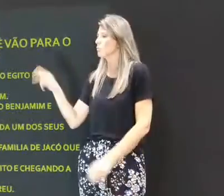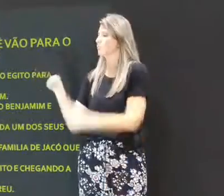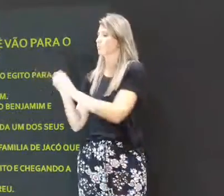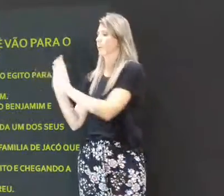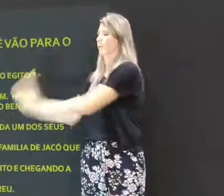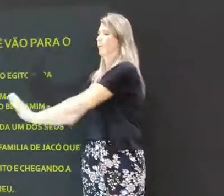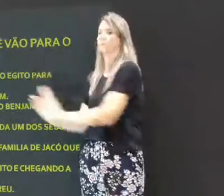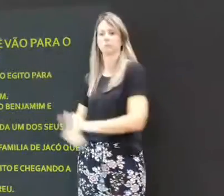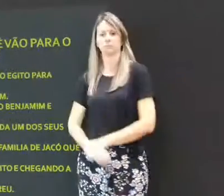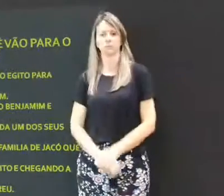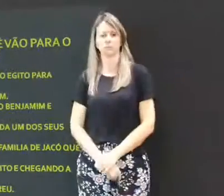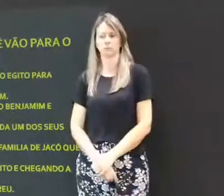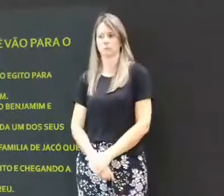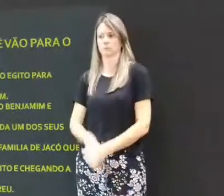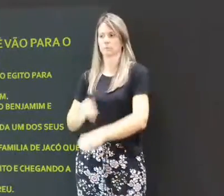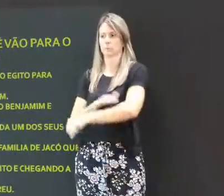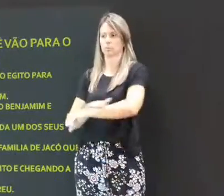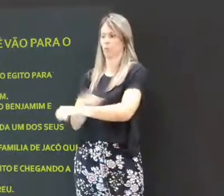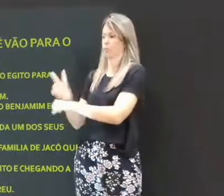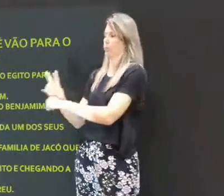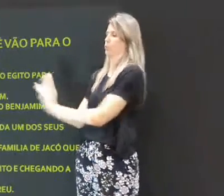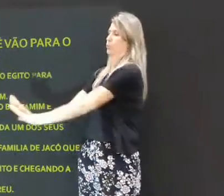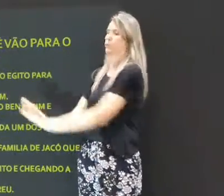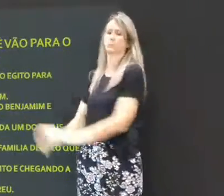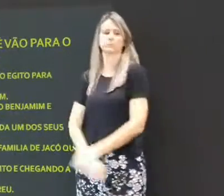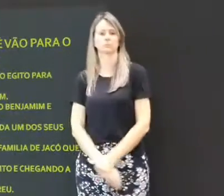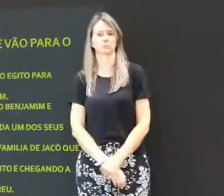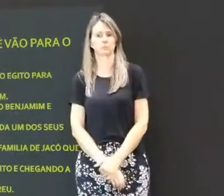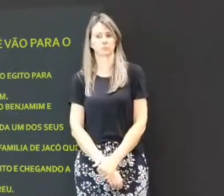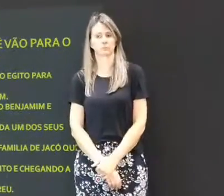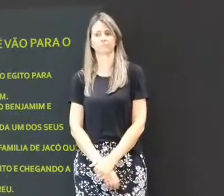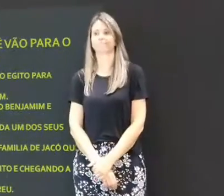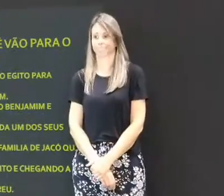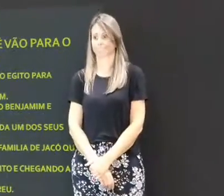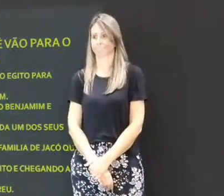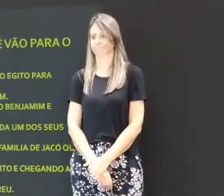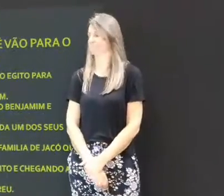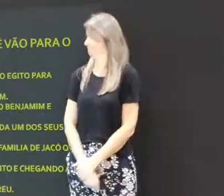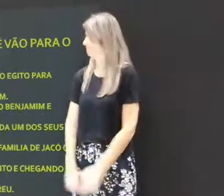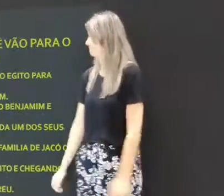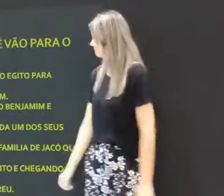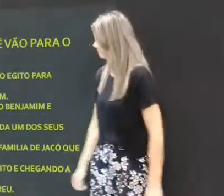o irmão ficou lá. Benjamim ficou. Para que Jacó cuidasse desse filho mais novo.